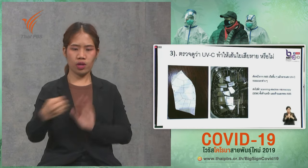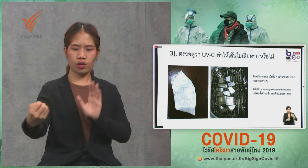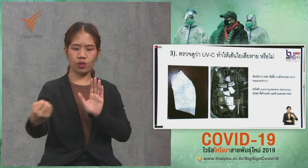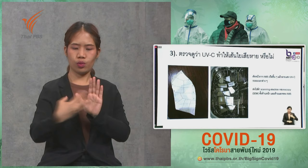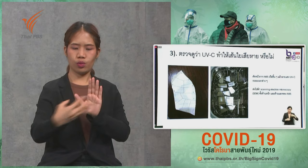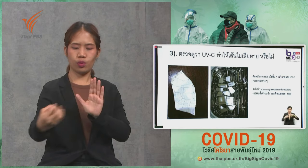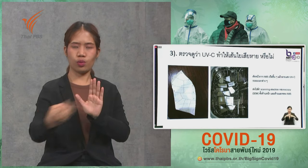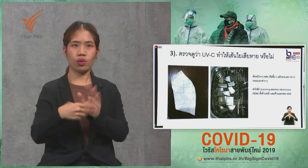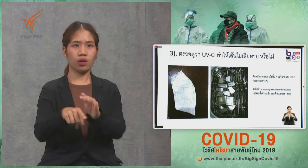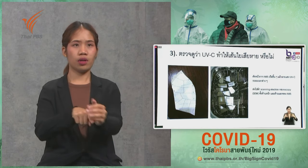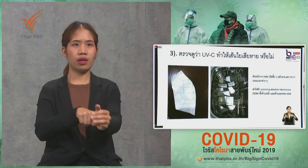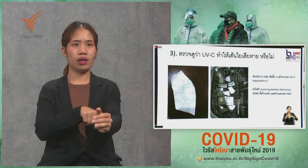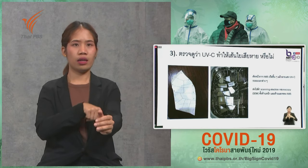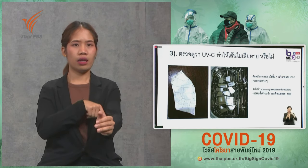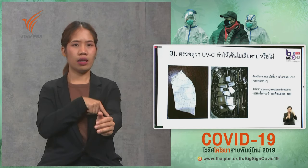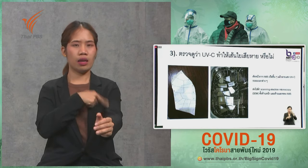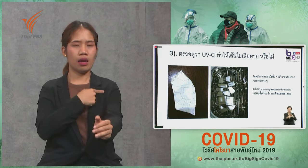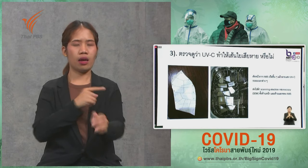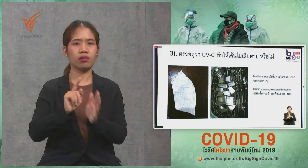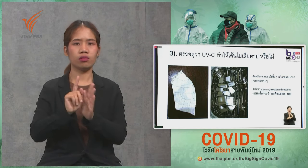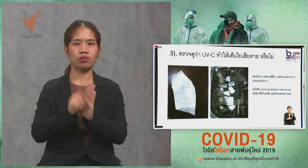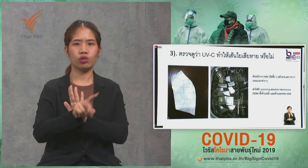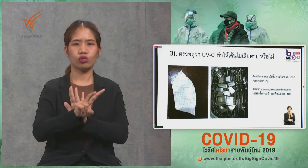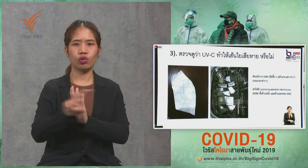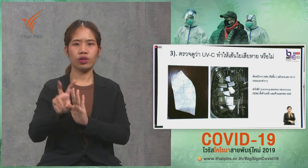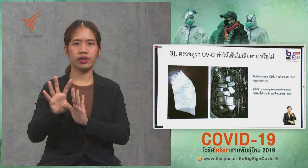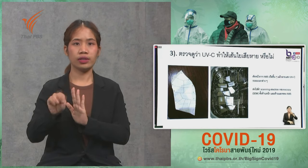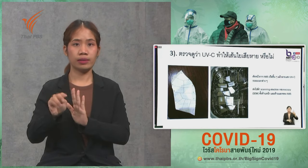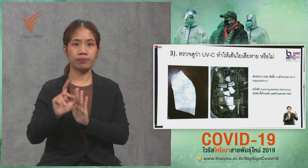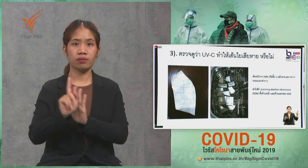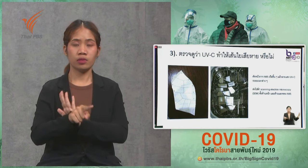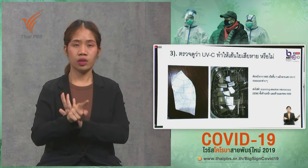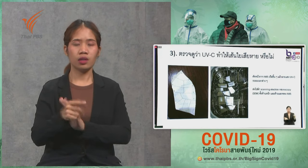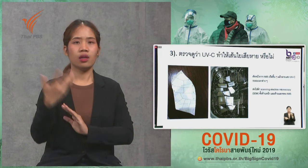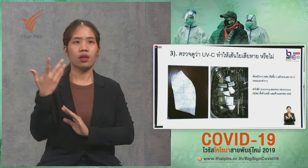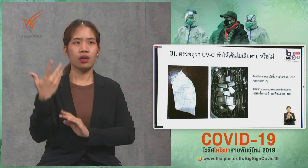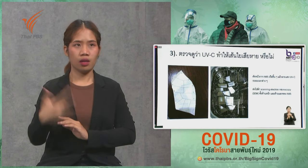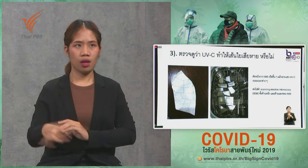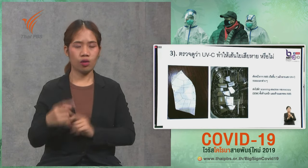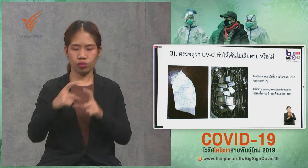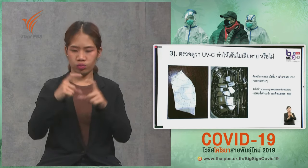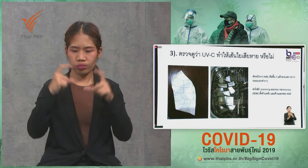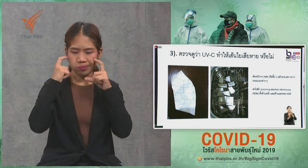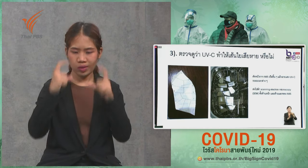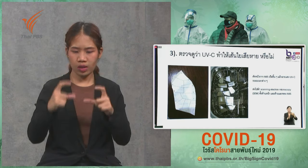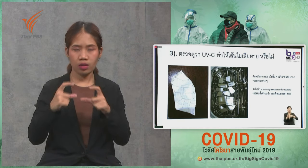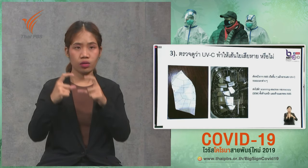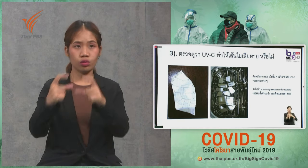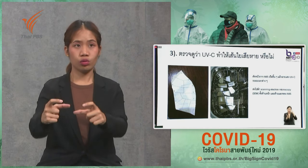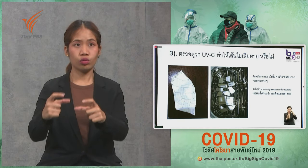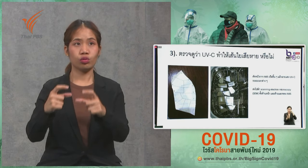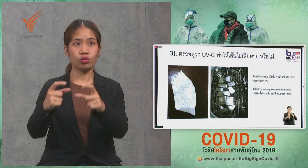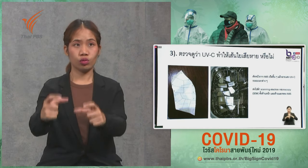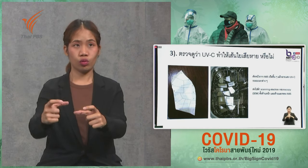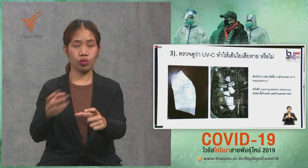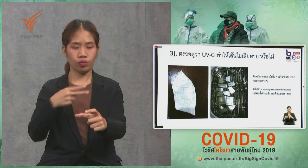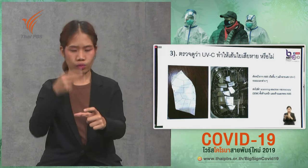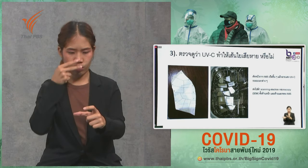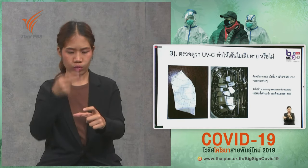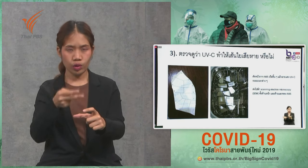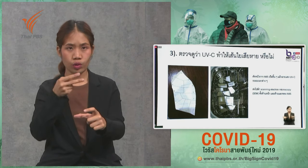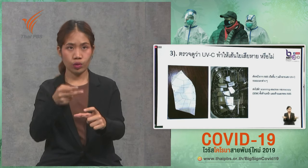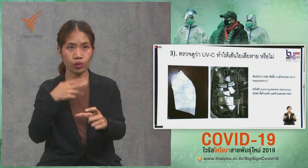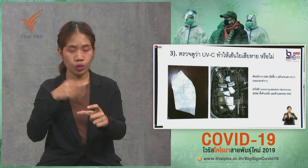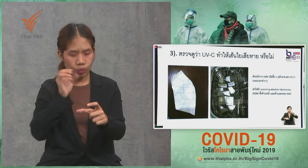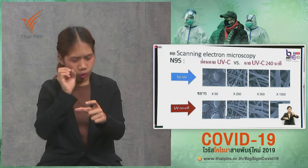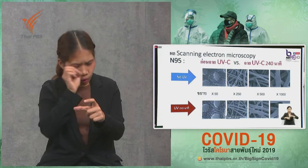ครับนานถึง240นาทีเช่นกันแล้วก็ส่งไปแต่ละชิ้นที่โดนระยะเวลาไม่เหมือนกันเนี่ยครับไปตรว